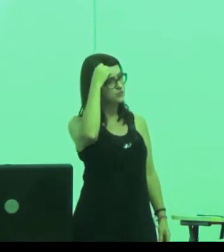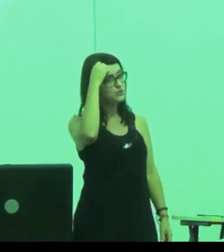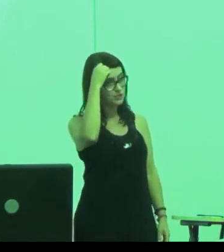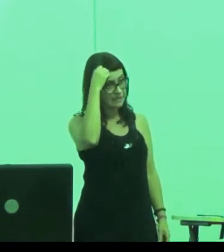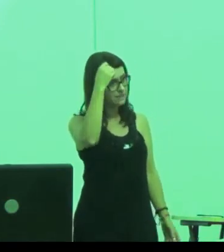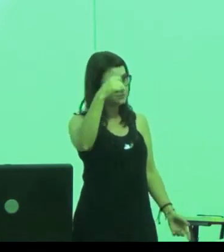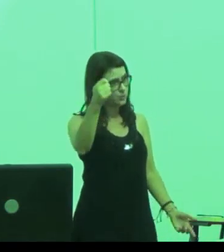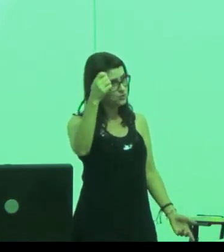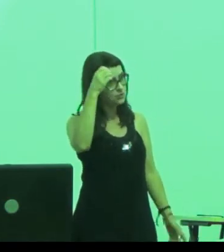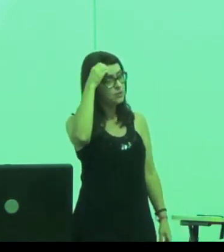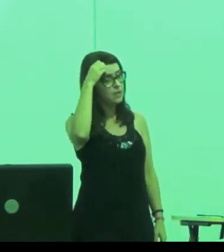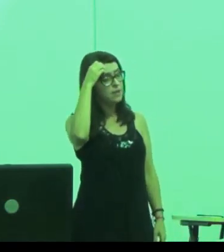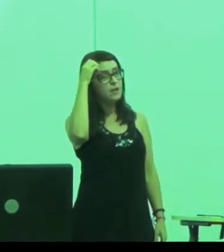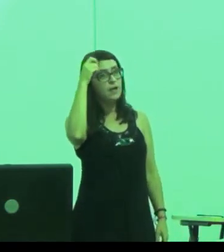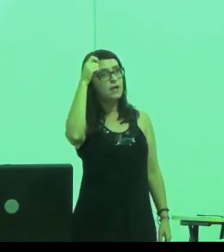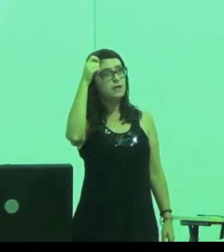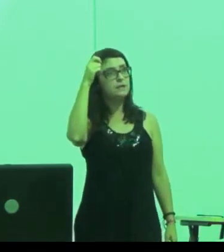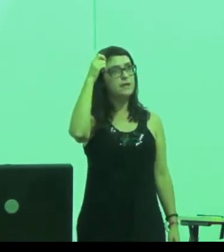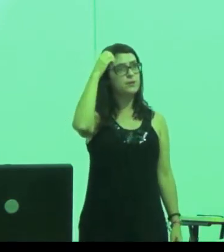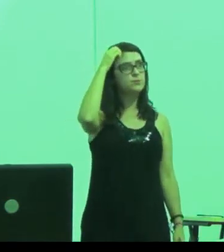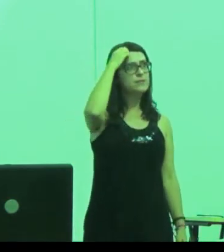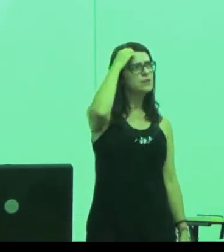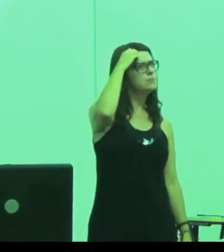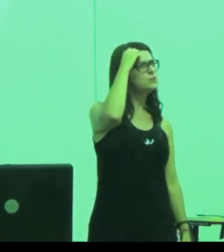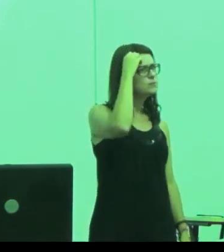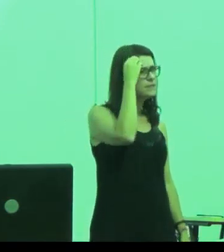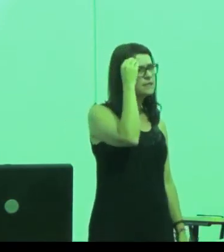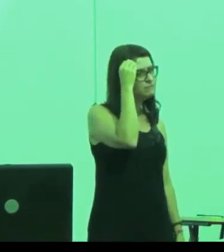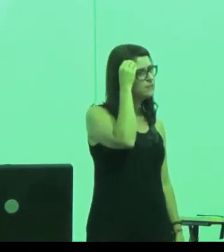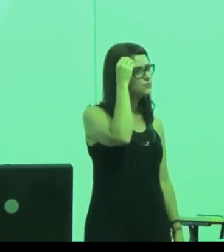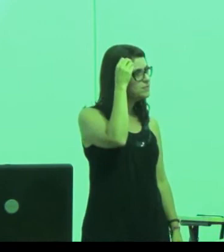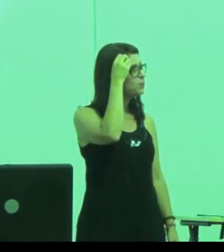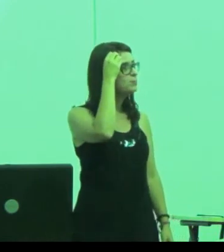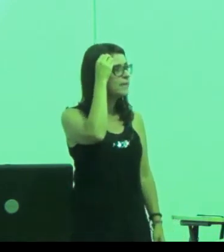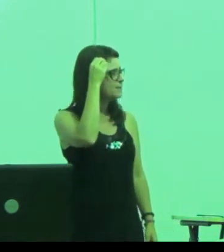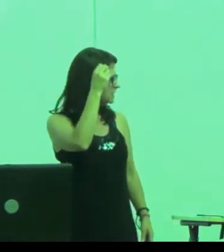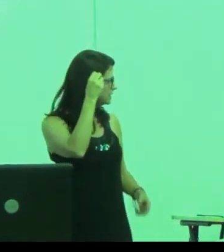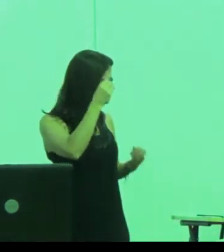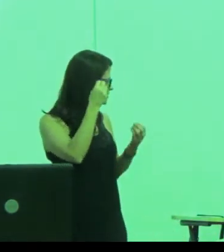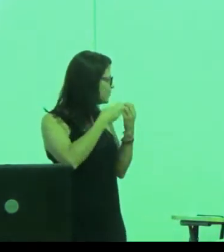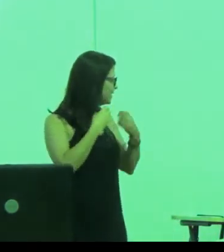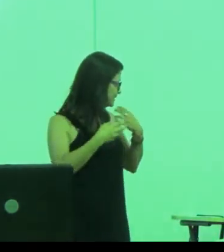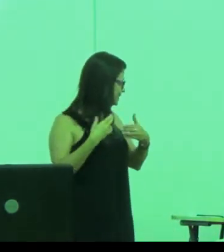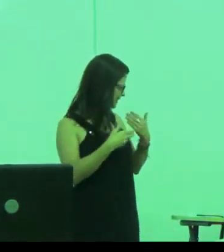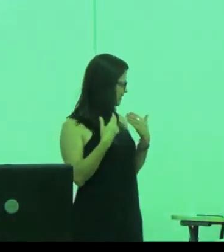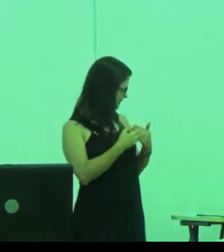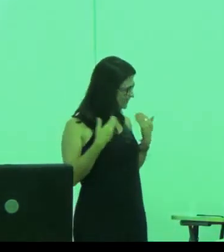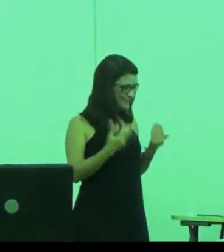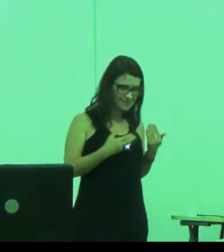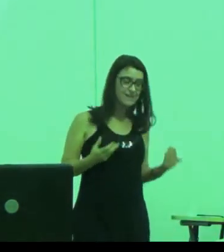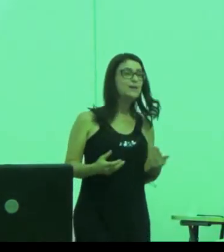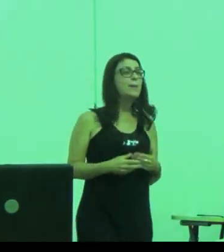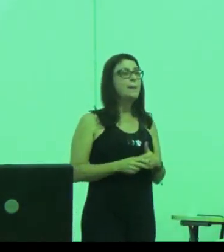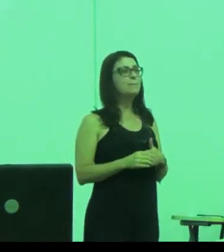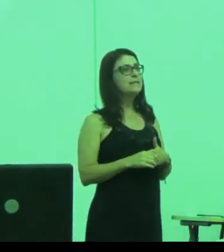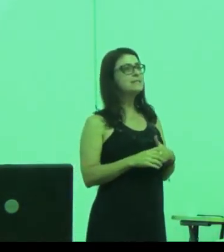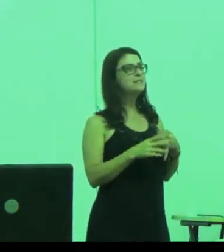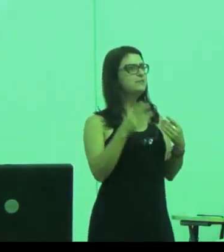de ler, dormi. E aí eu falei, nossa, mas como será que vai resolver esse problema, né? Dessa história, realmente assim. Mas, enfim, daí